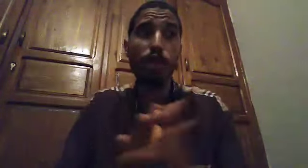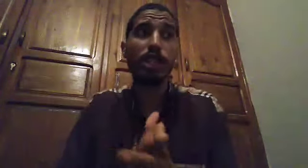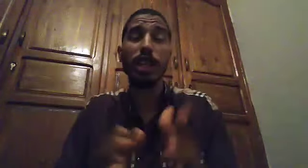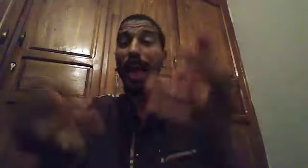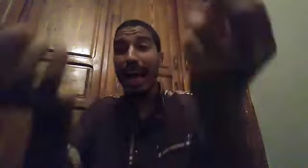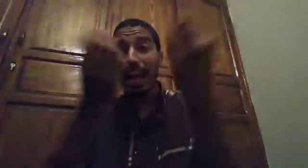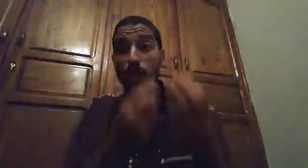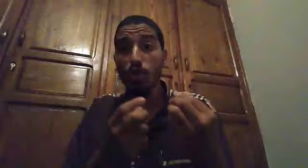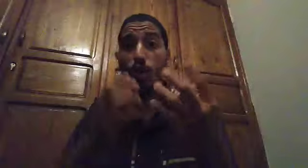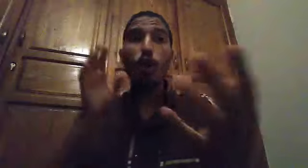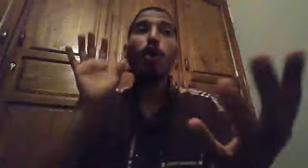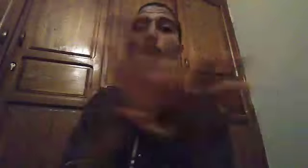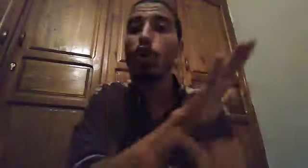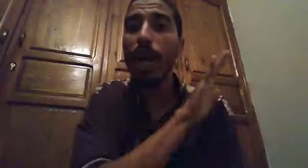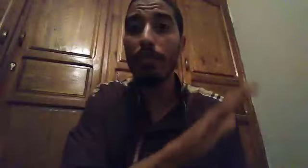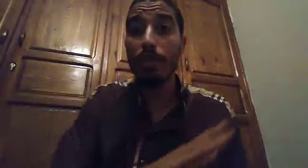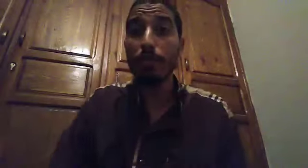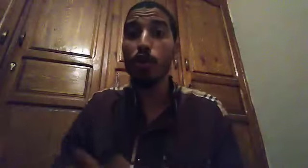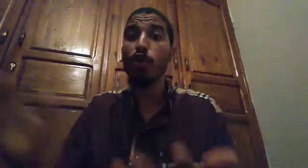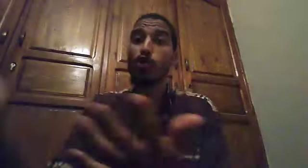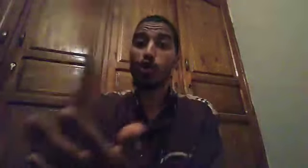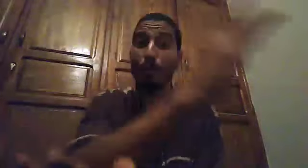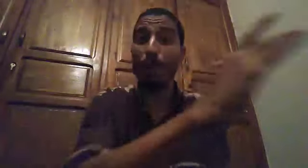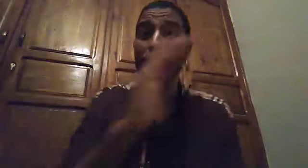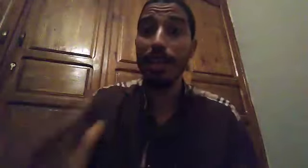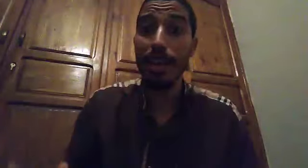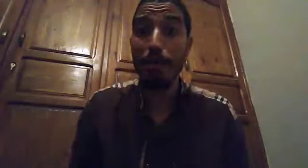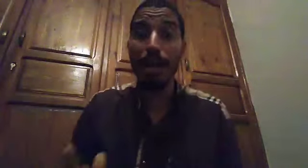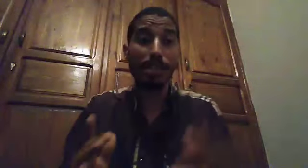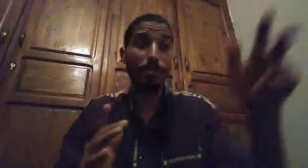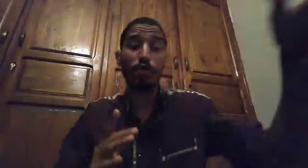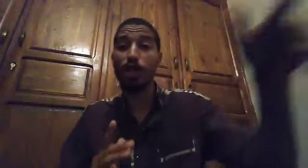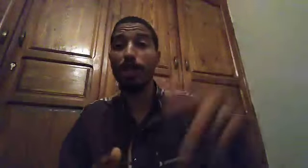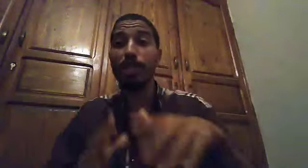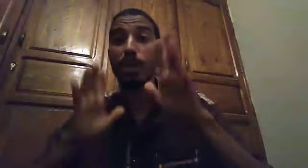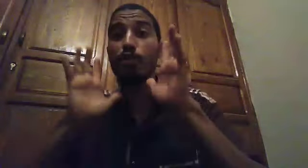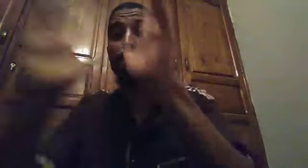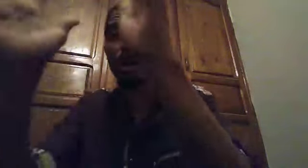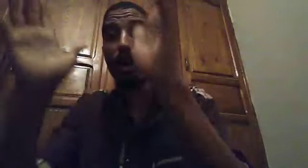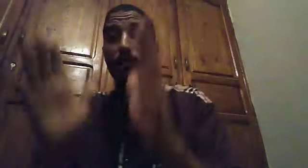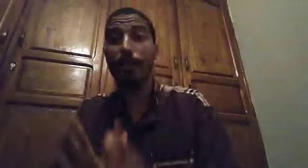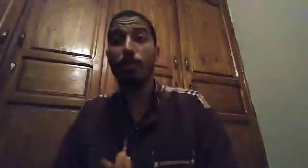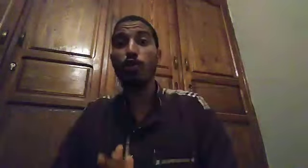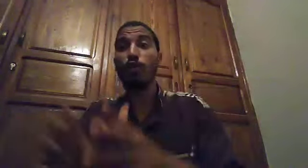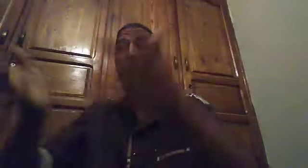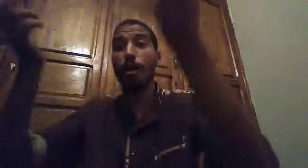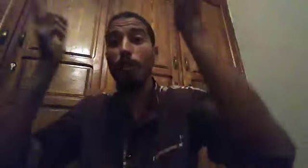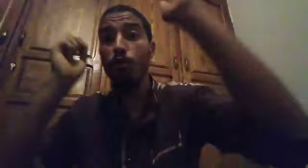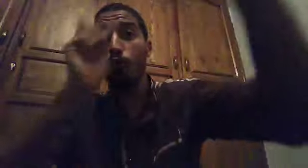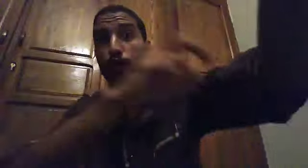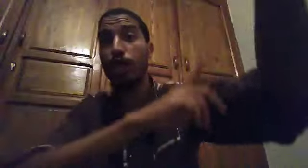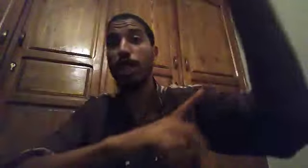مانشستر خرجو ودخل فيرمينيو ورجع باكيتا يلعب مع كازيميرو ارتكازين، ولا فيرمينيو في الامام وفي الجانب